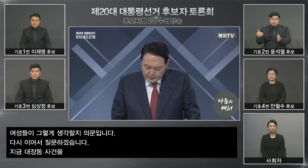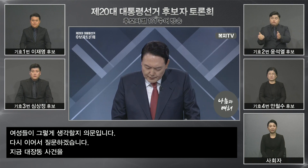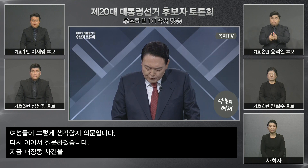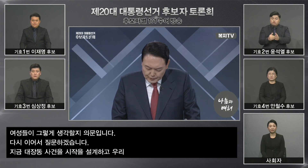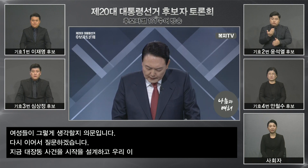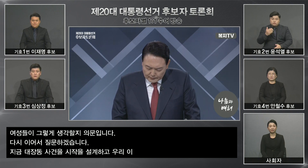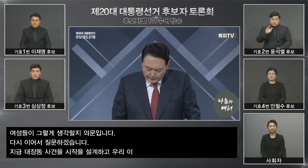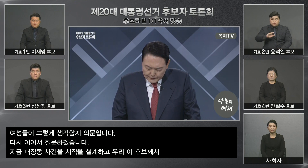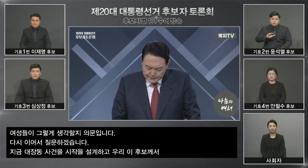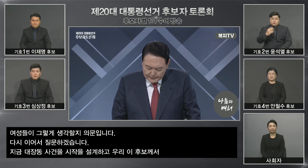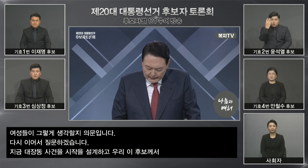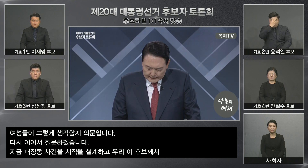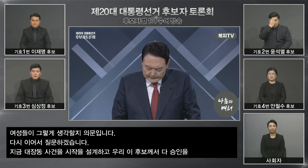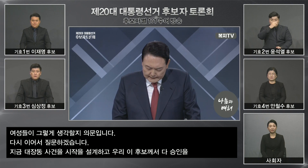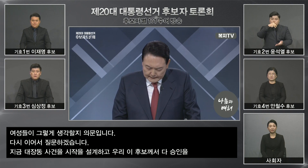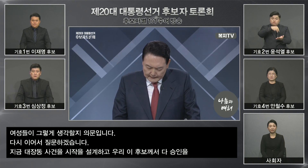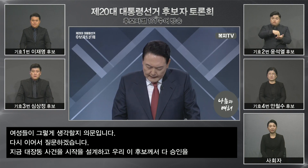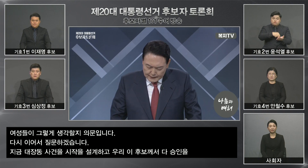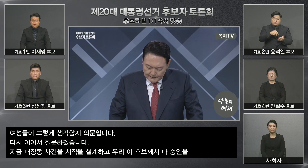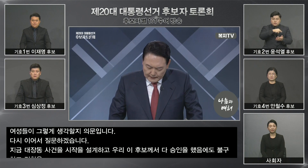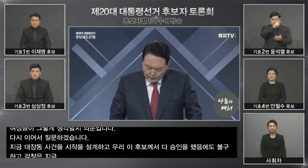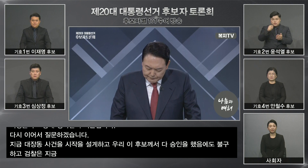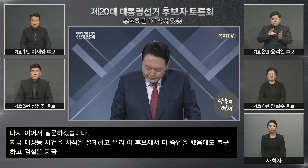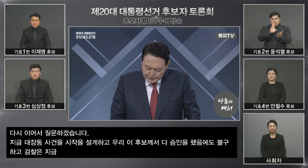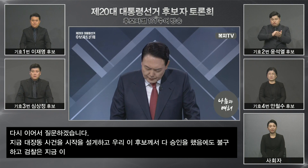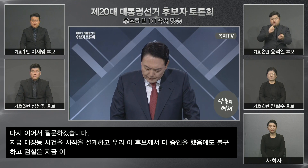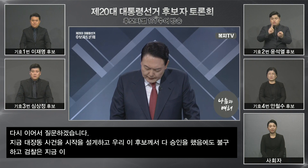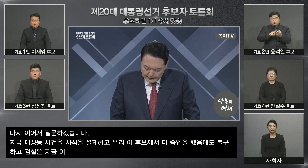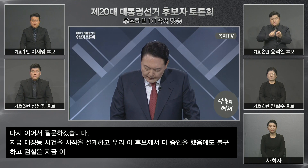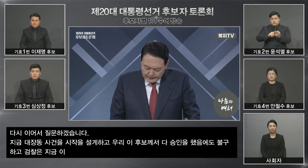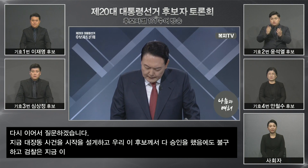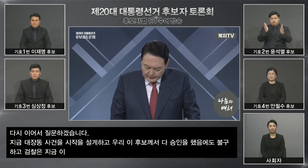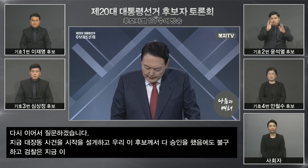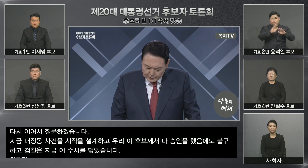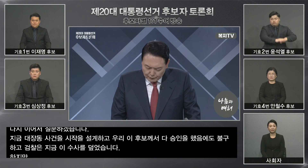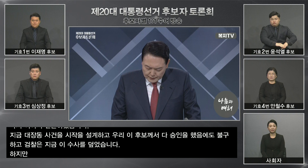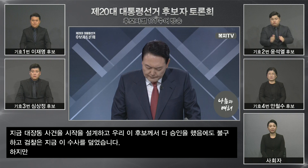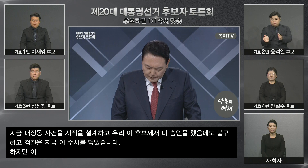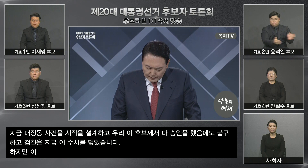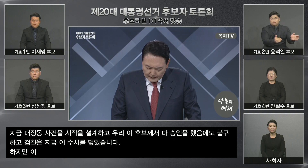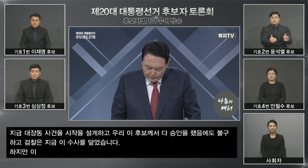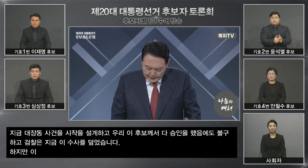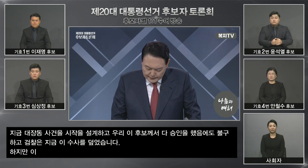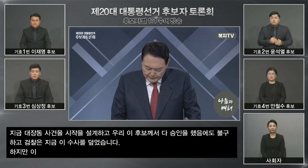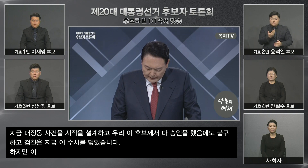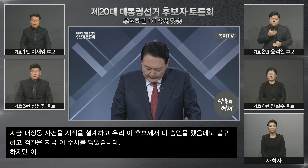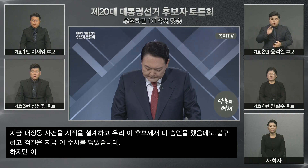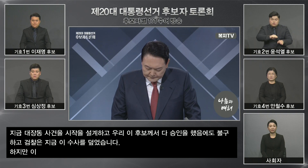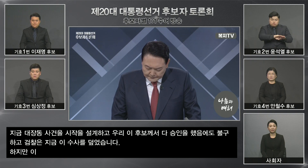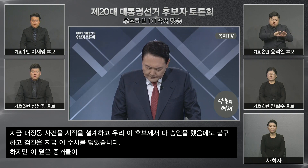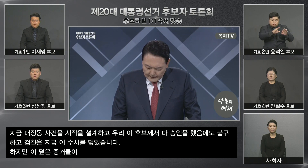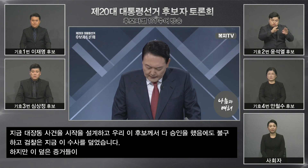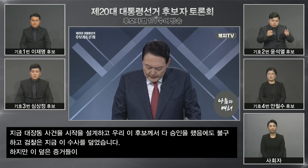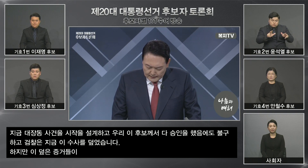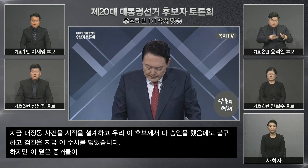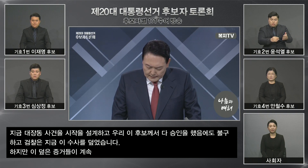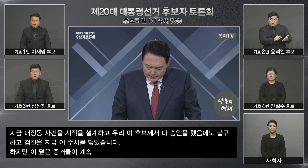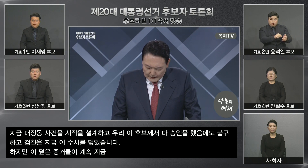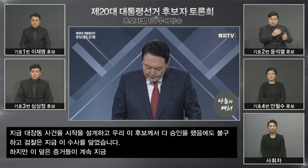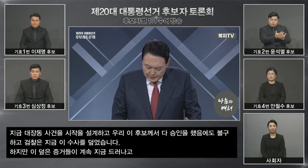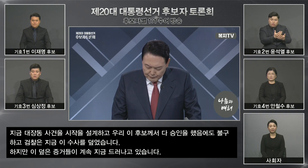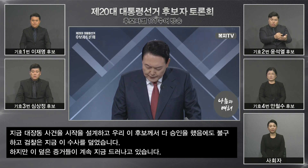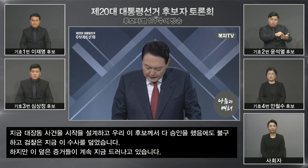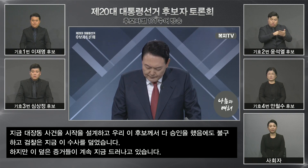검찰은 지금 이 수사를 덮었습니다. 하지만 이 덮은 증거들이 계속 지금 드러나고 있습니다.